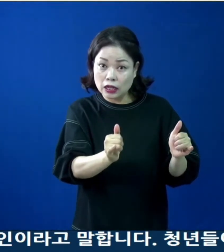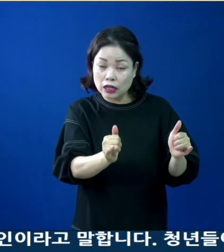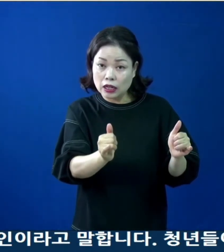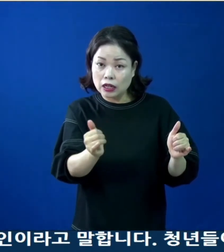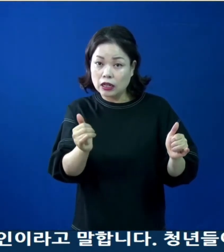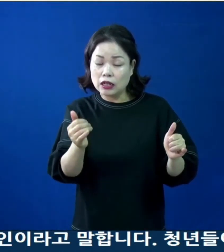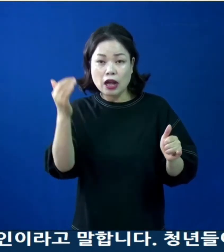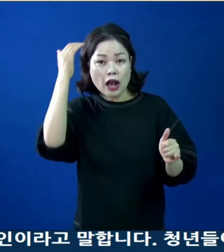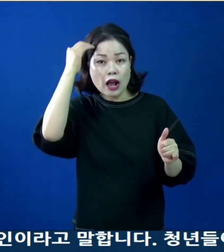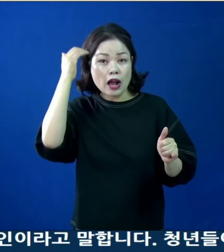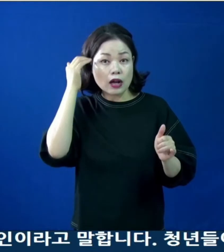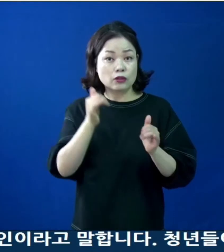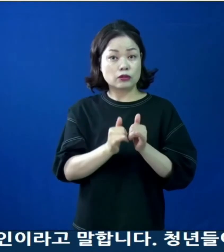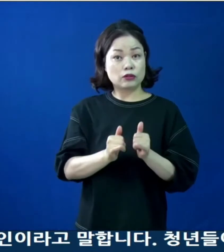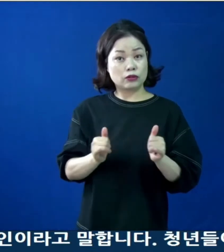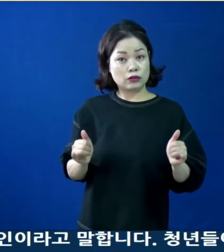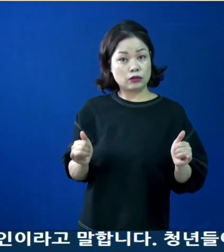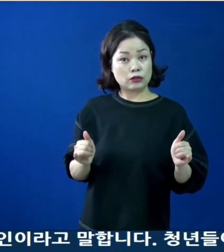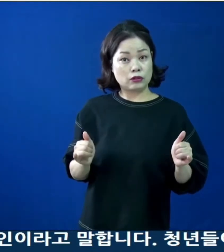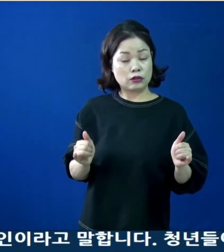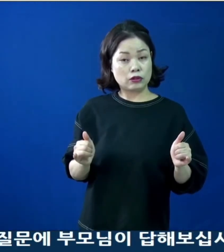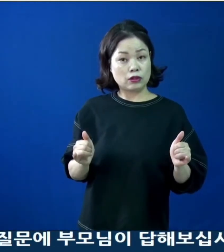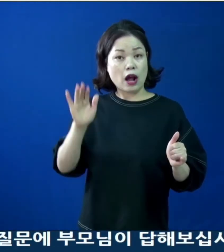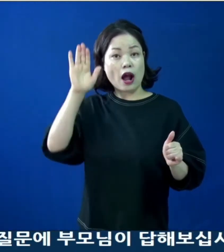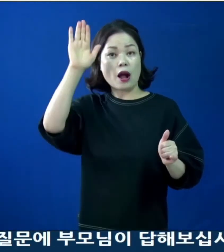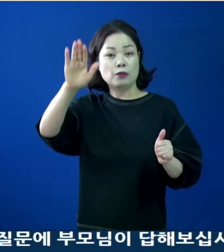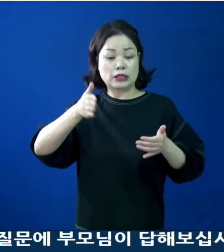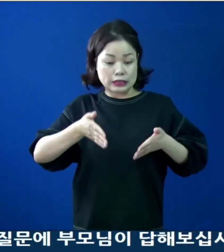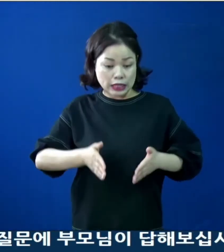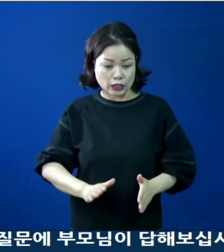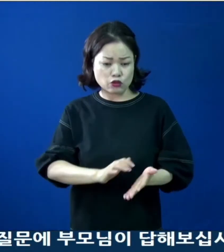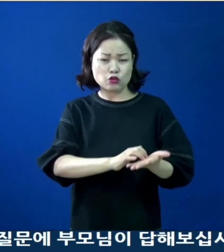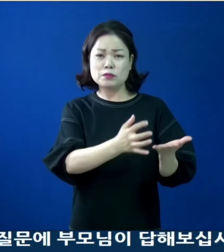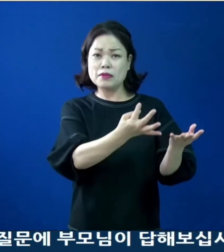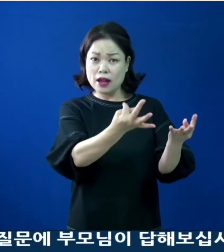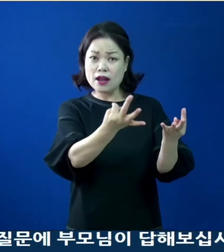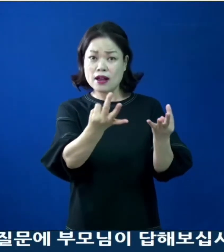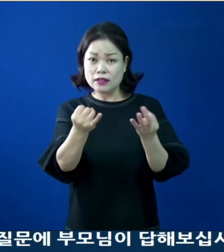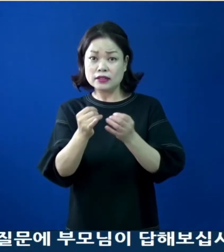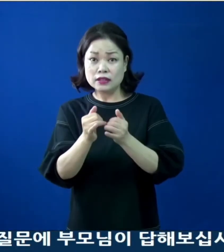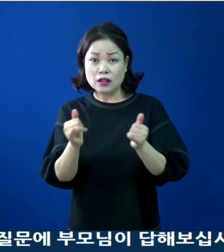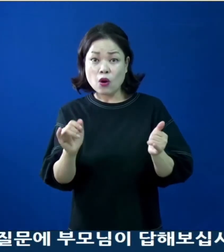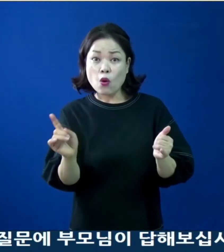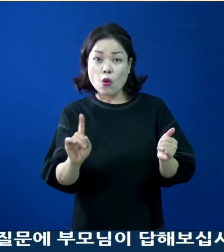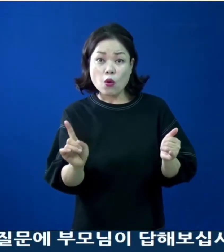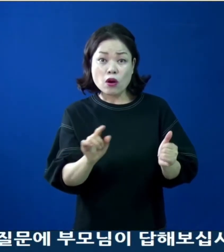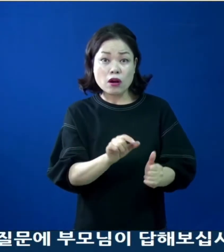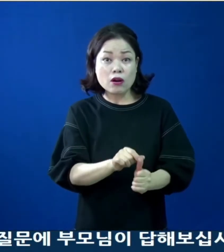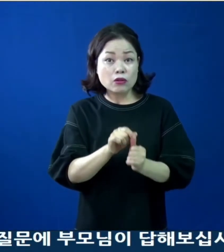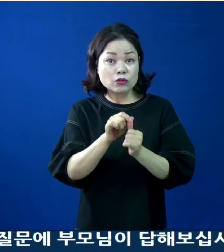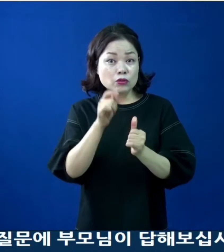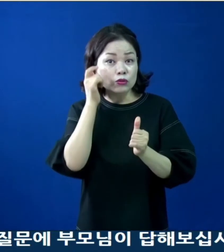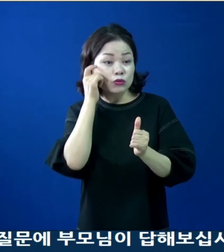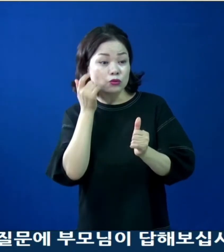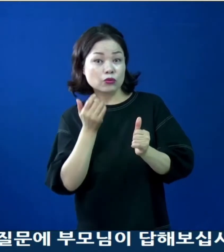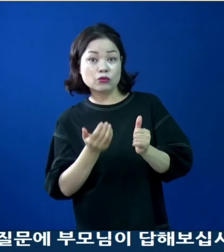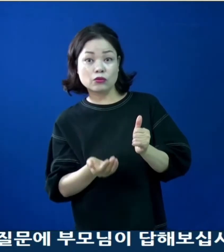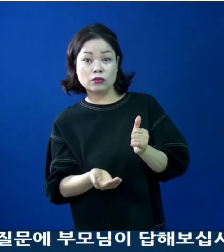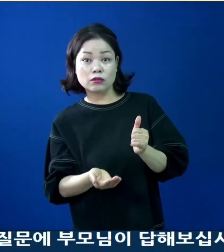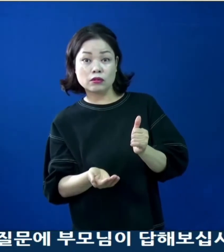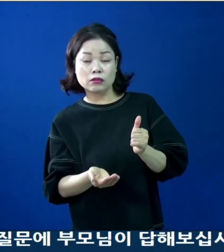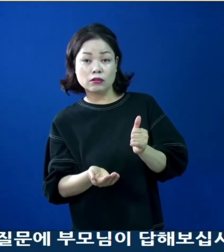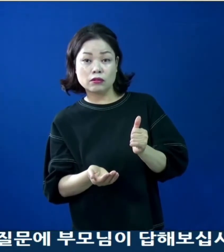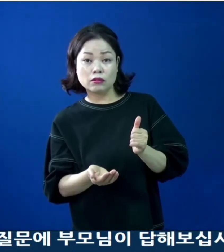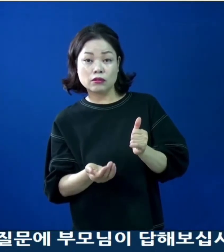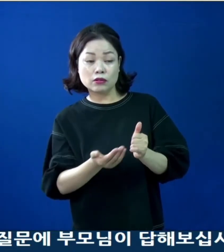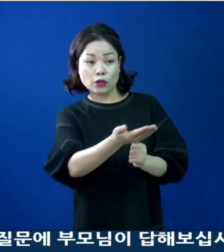그리고 대한민국 사람인 나, 그리고 앞으로 태어날 수많은 사람들을 어떻게 구원해요? 답해